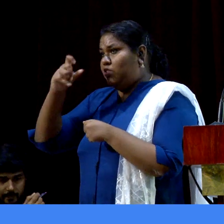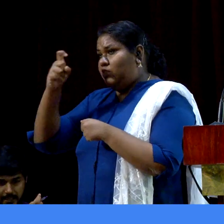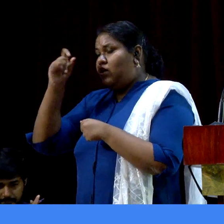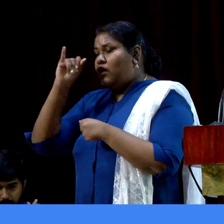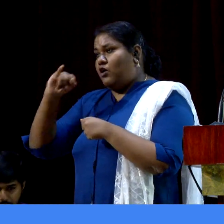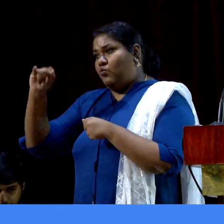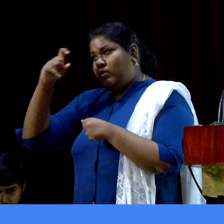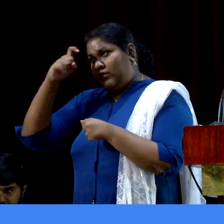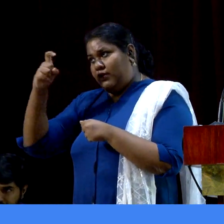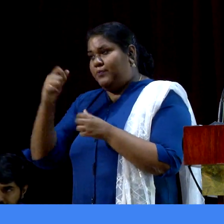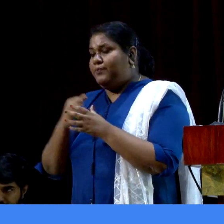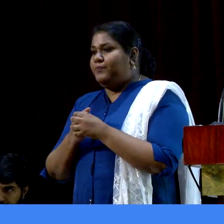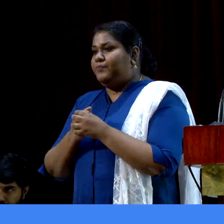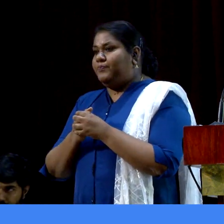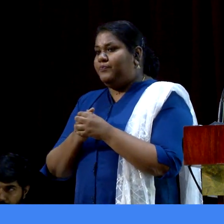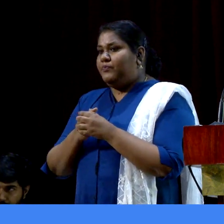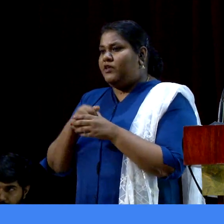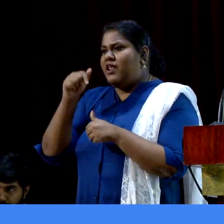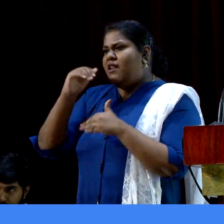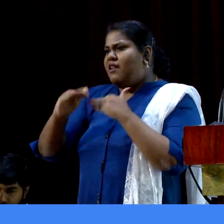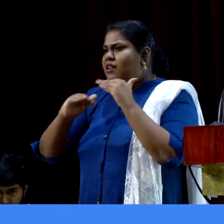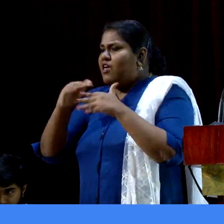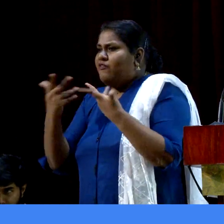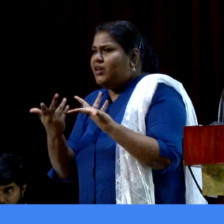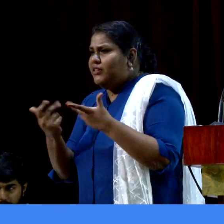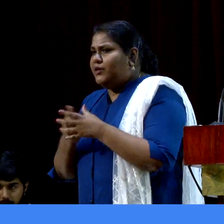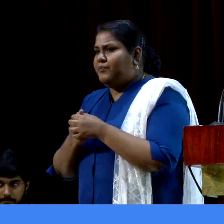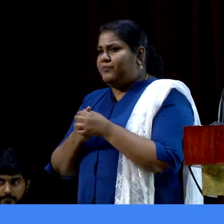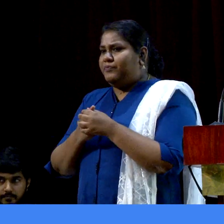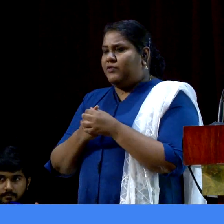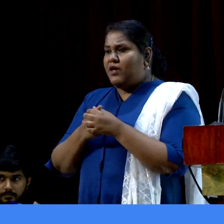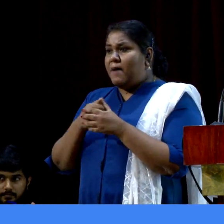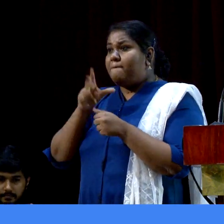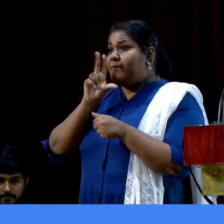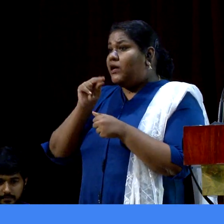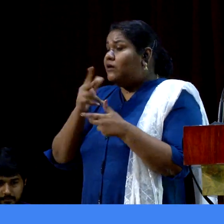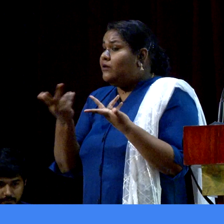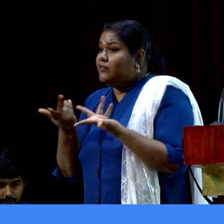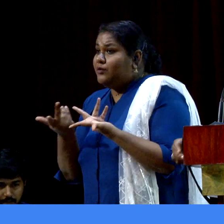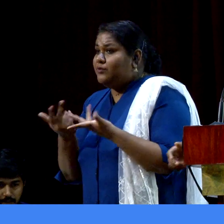1965-66 என்ன நிலைமை என்று சொன்னால், அன்றைக்கு ஆட்சியாளர்கள் என்ன சொன்னார்கள் என்றால்,